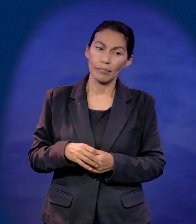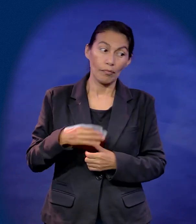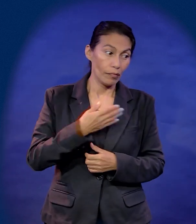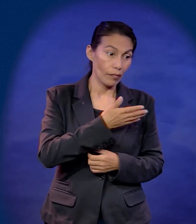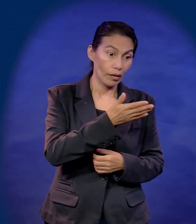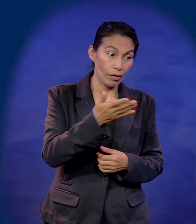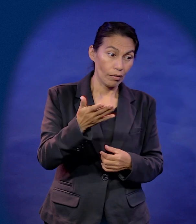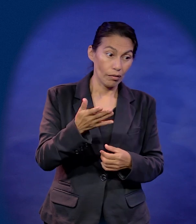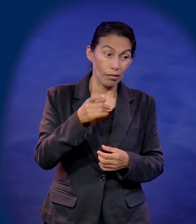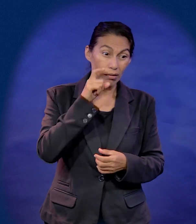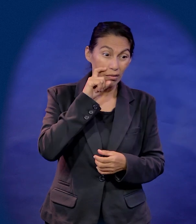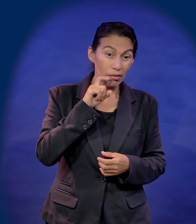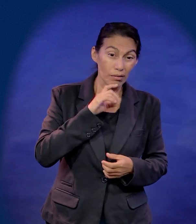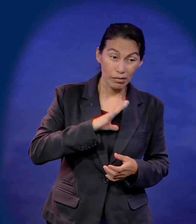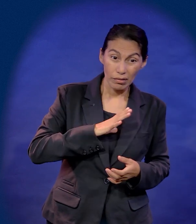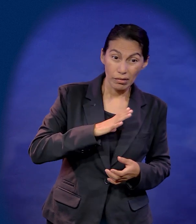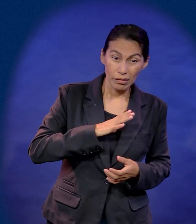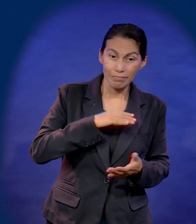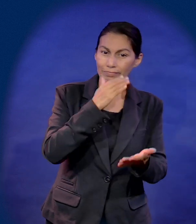Pero tienes que parar.